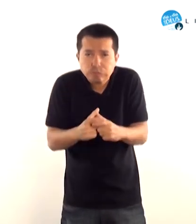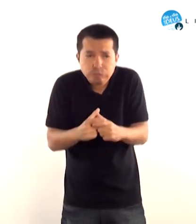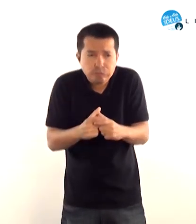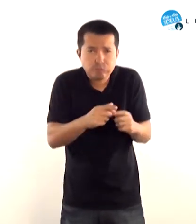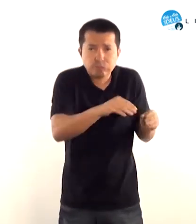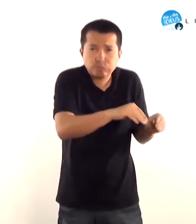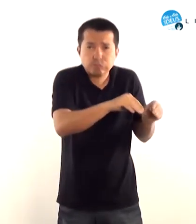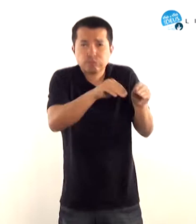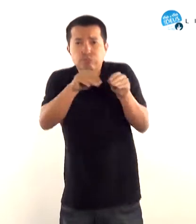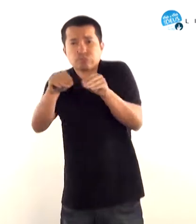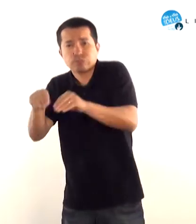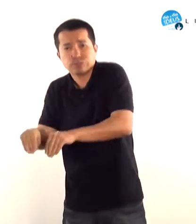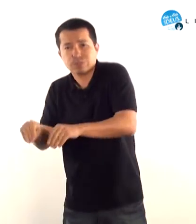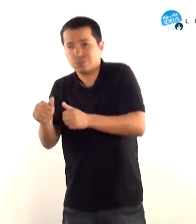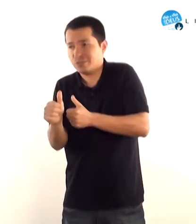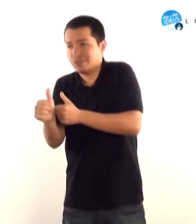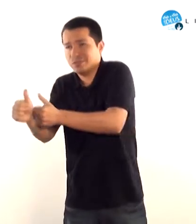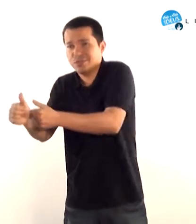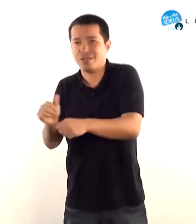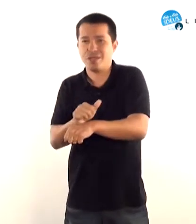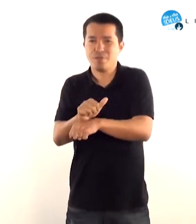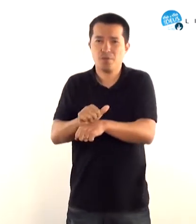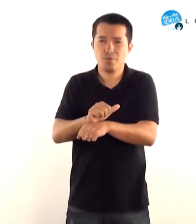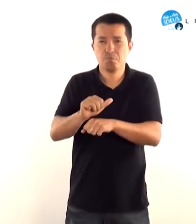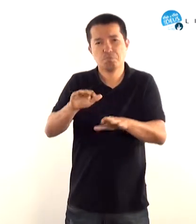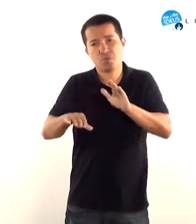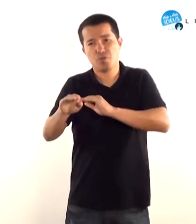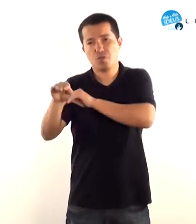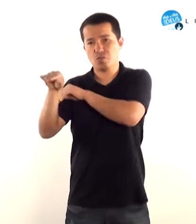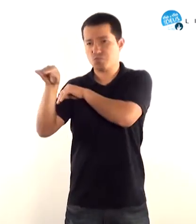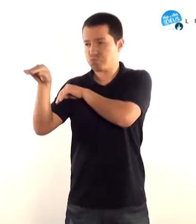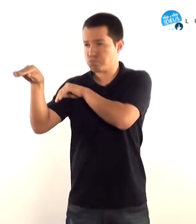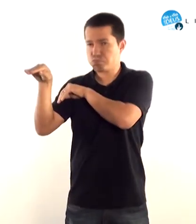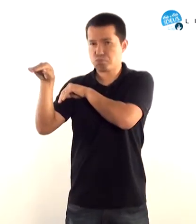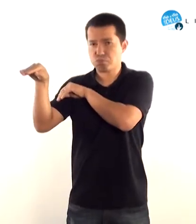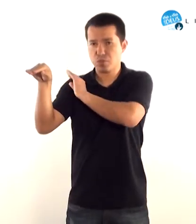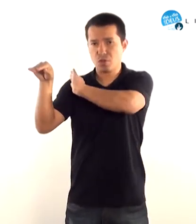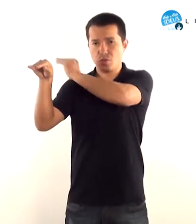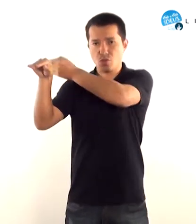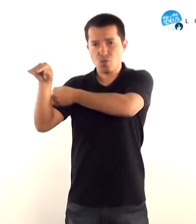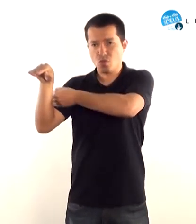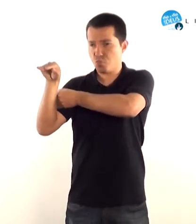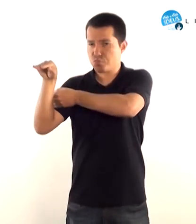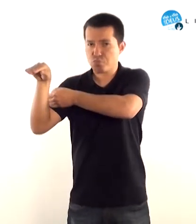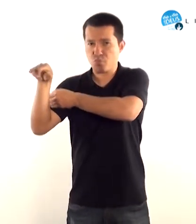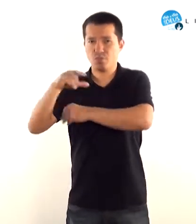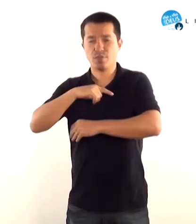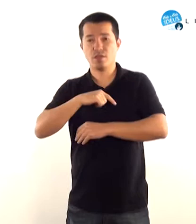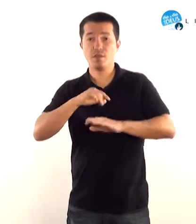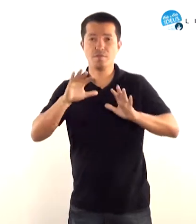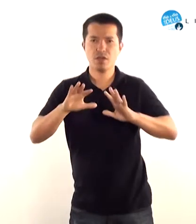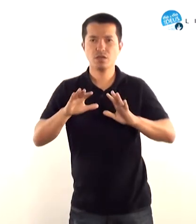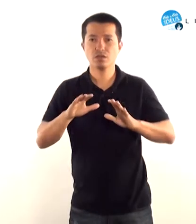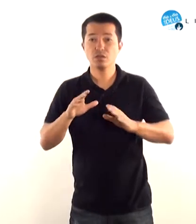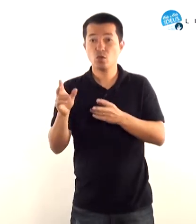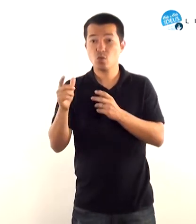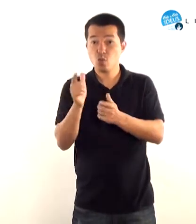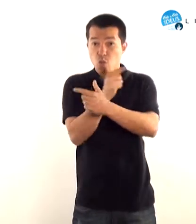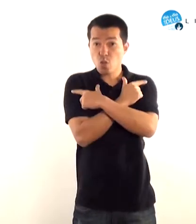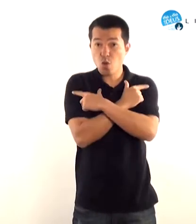levar suas coisas de um lugar para o outro, ou com algum camelo, alguma coisa assim. E de repente ele vê Deus abençoando